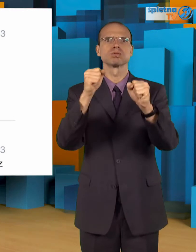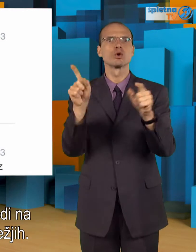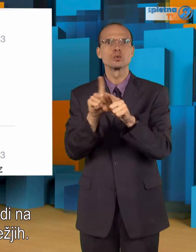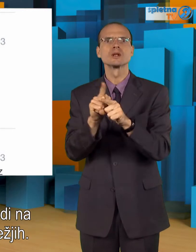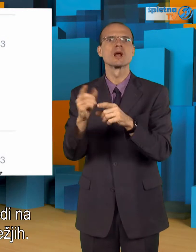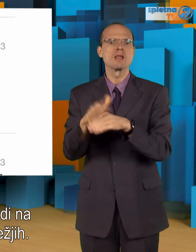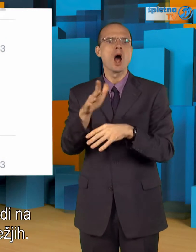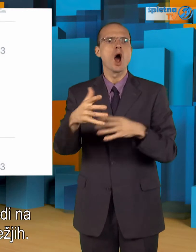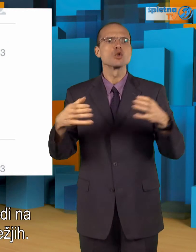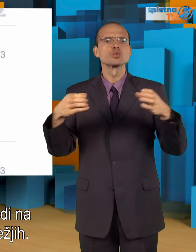omrežjih.